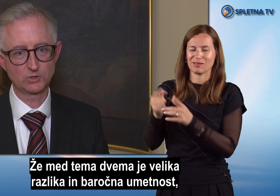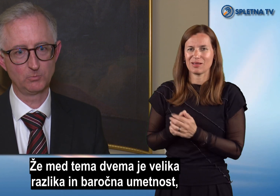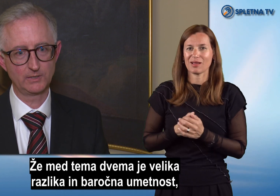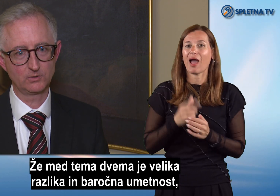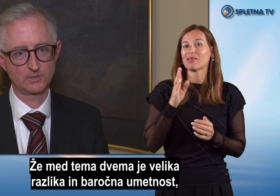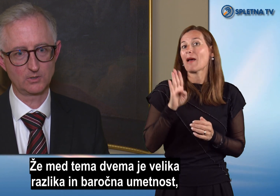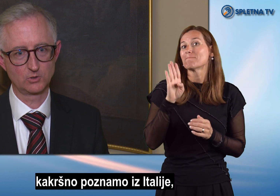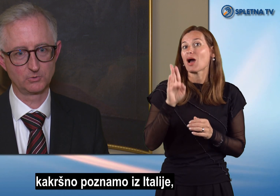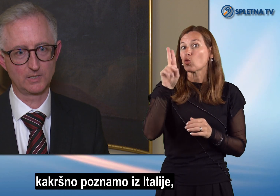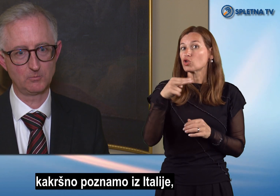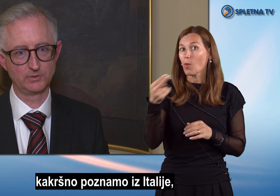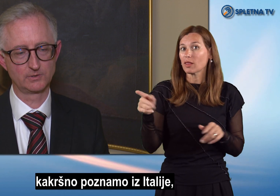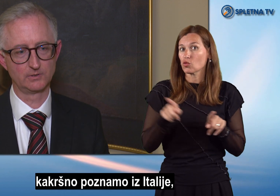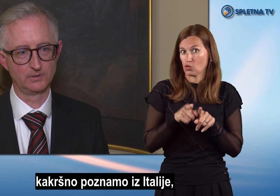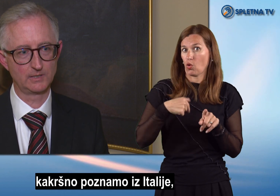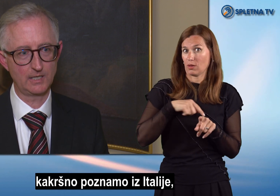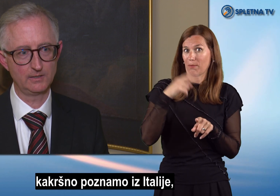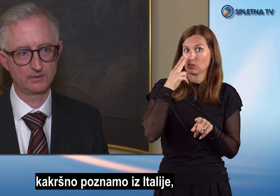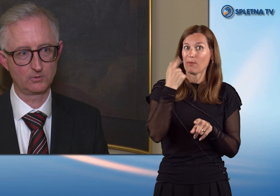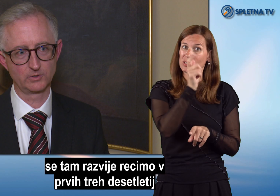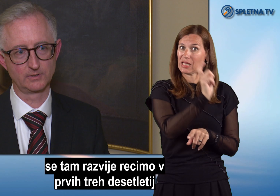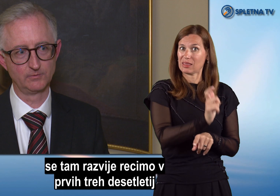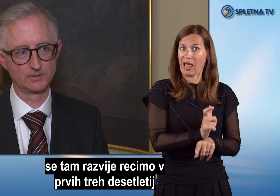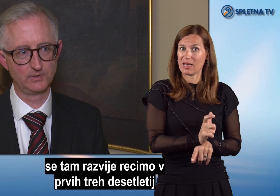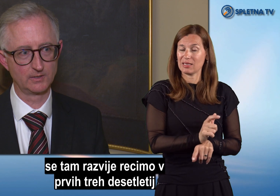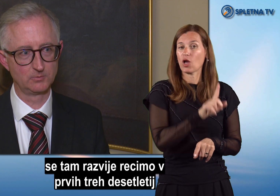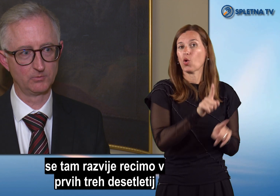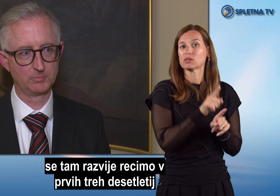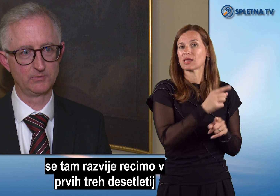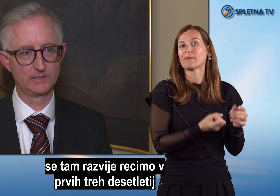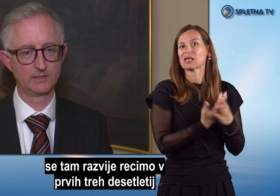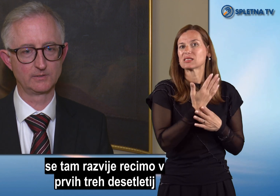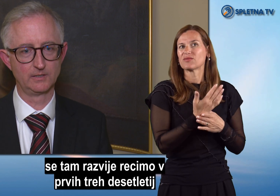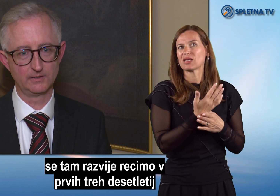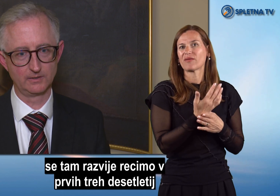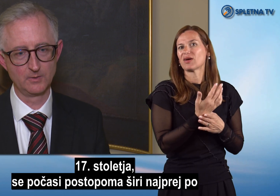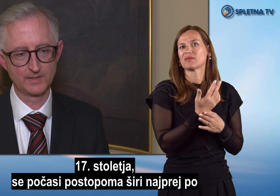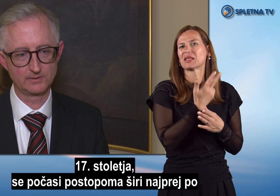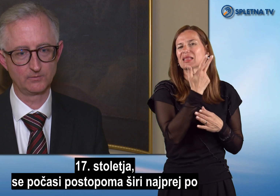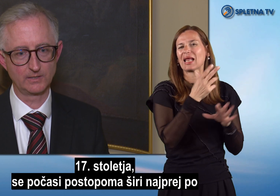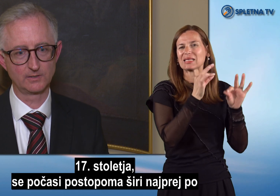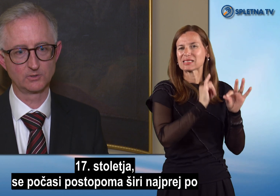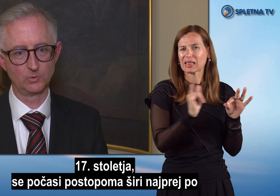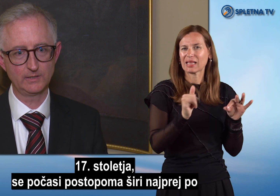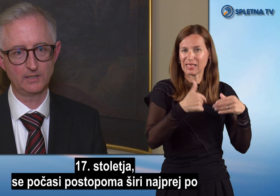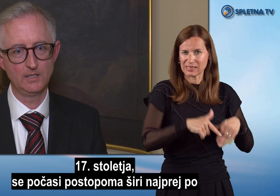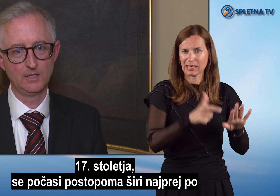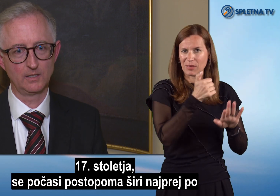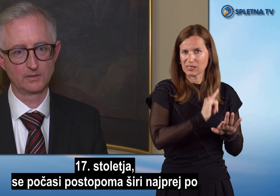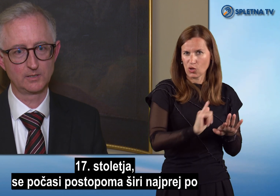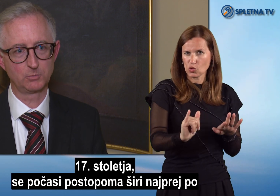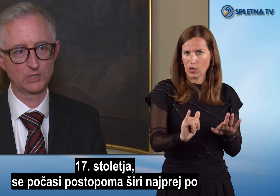In baročna umetnost, kakršno poznamo iz Italije, kakor se tam razvije recimo v prvih 3 desetletjih 17.